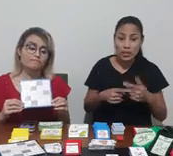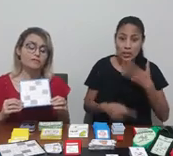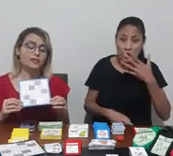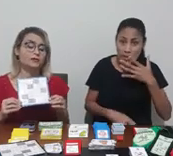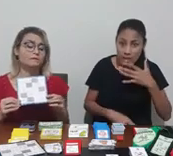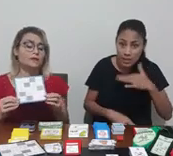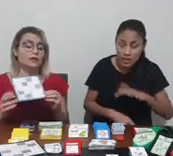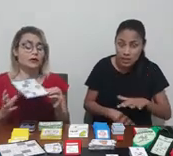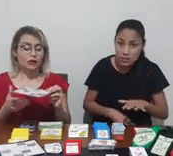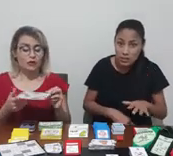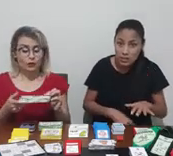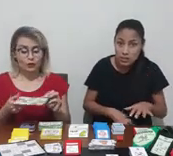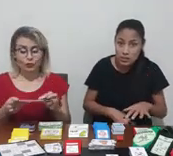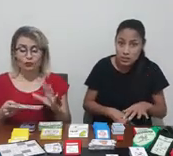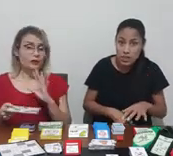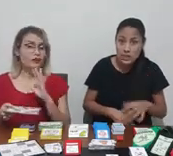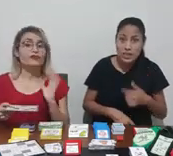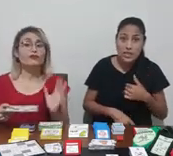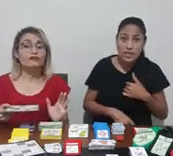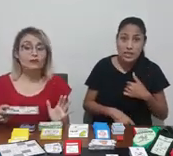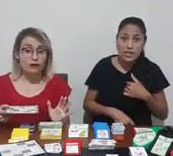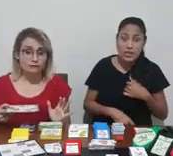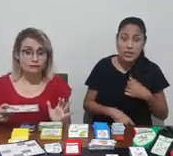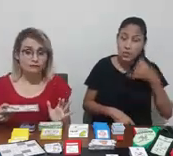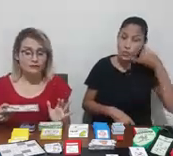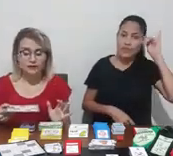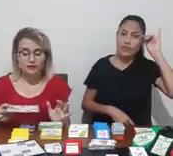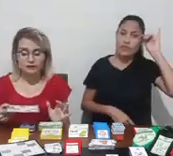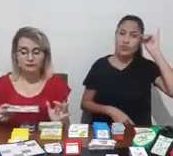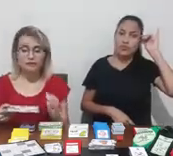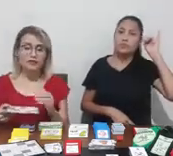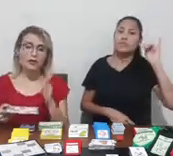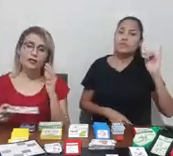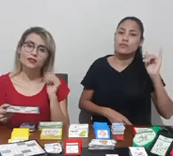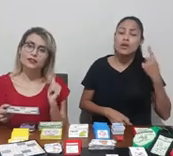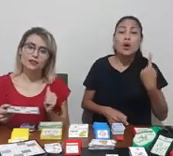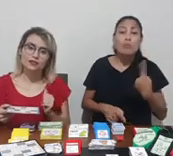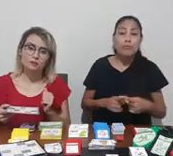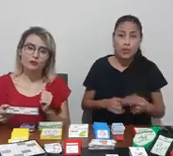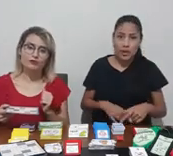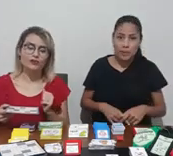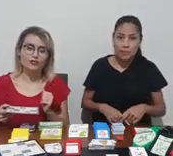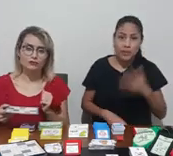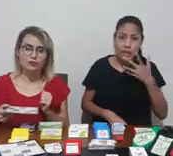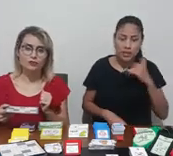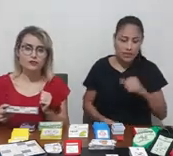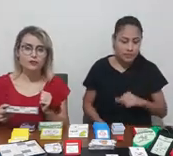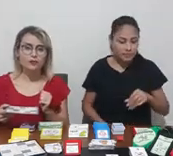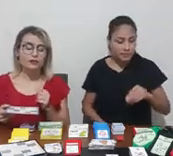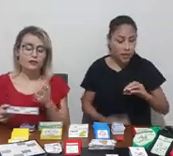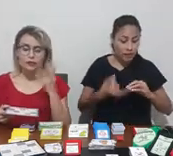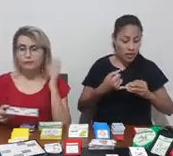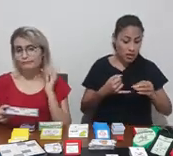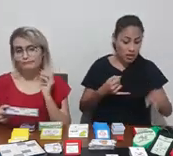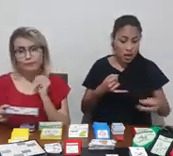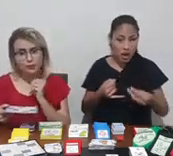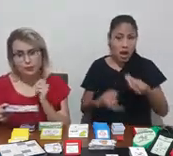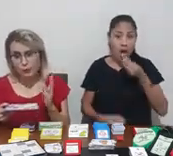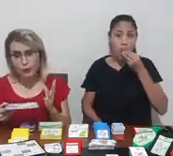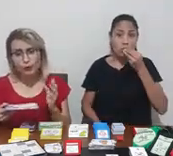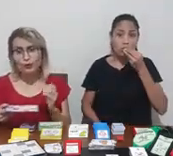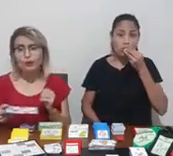crianças, né? Eu prefiro evitar, né? Vai que uma criança dessa pega um feijão desse e